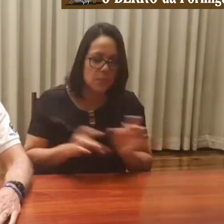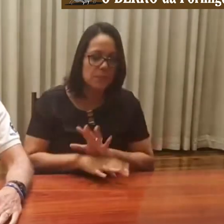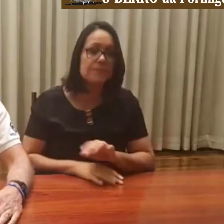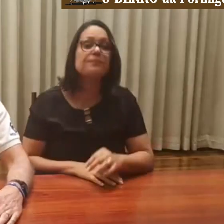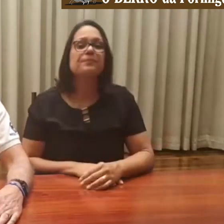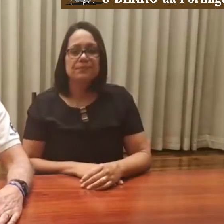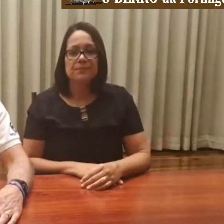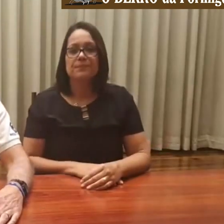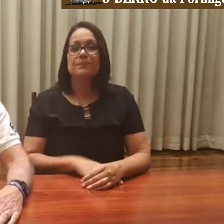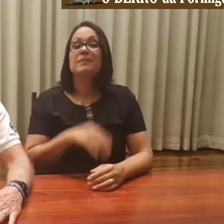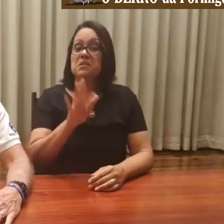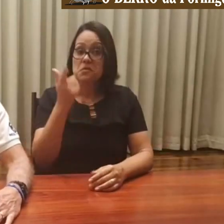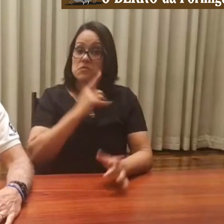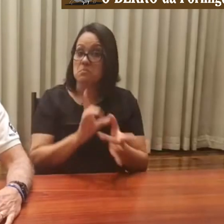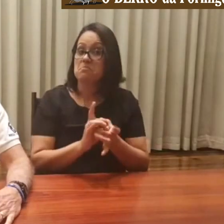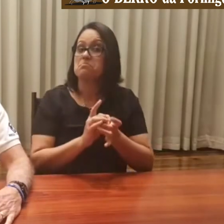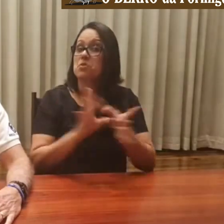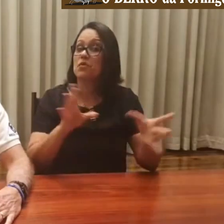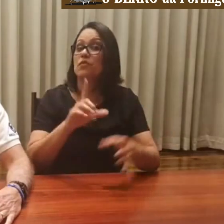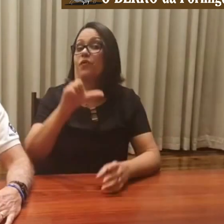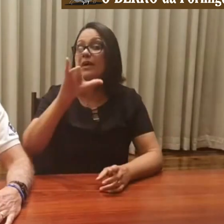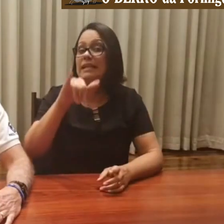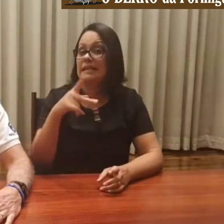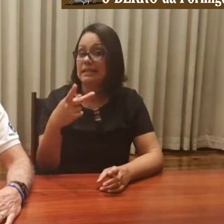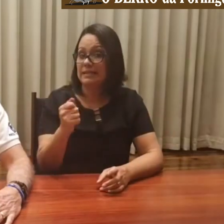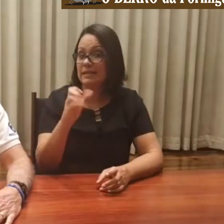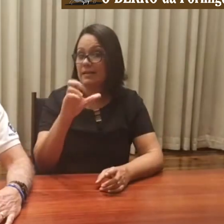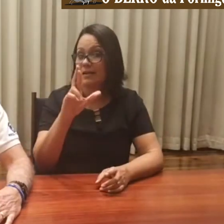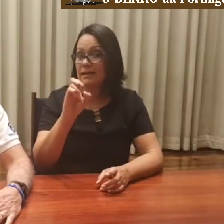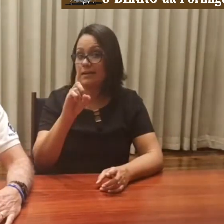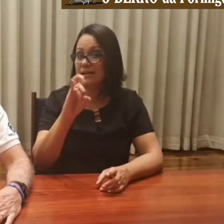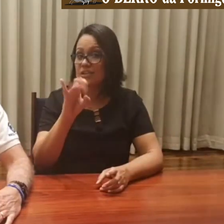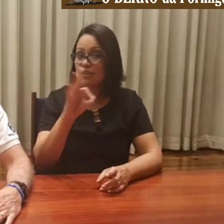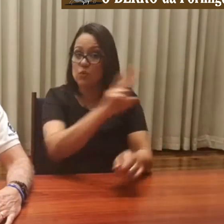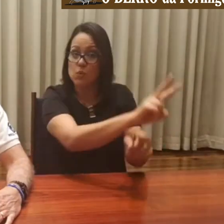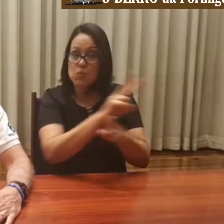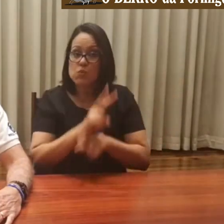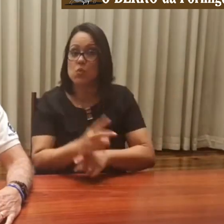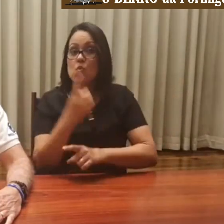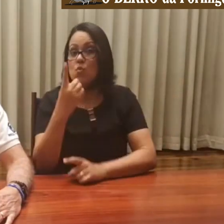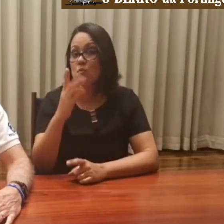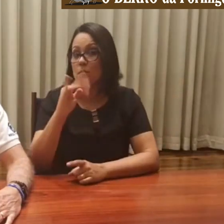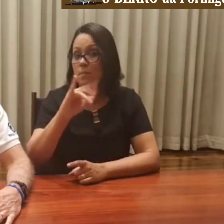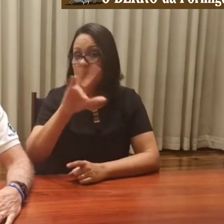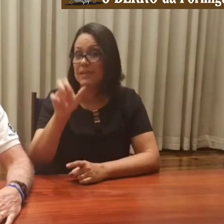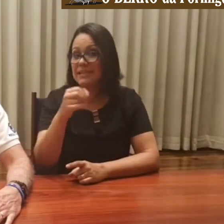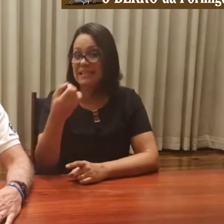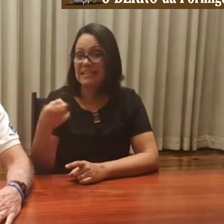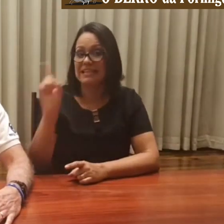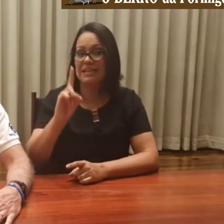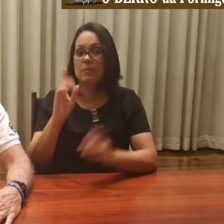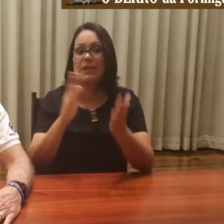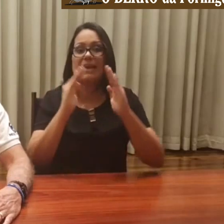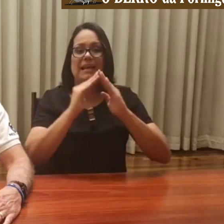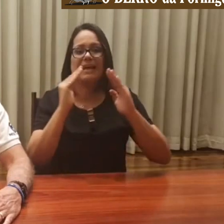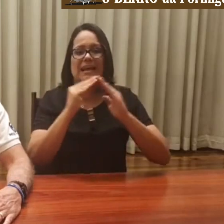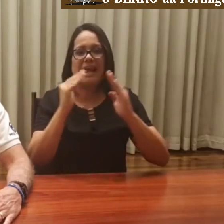Aprovamos uma linha de crédito semana passada de R$1 bilhão, com juros abaixo de 10% ao ano para as Santas